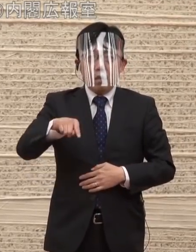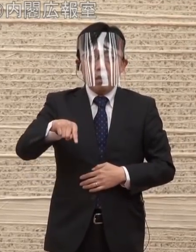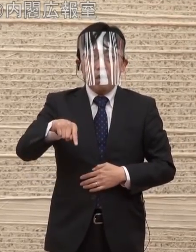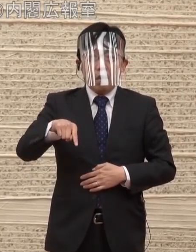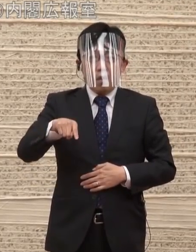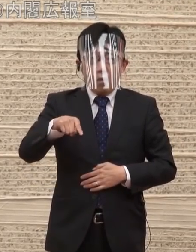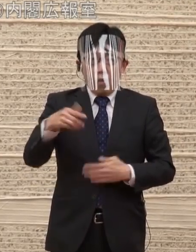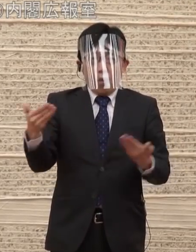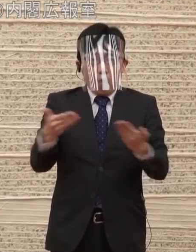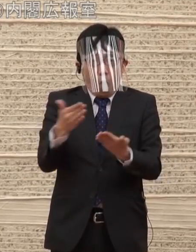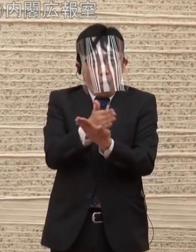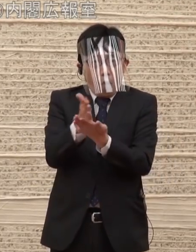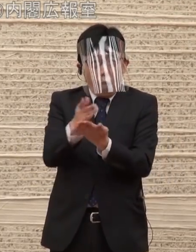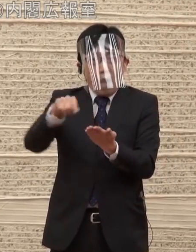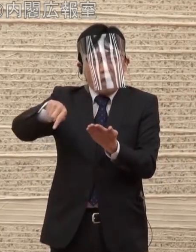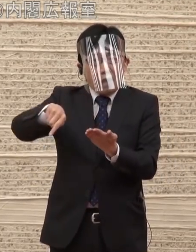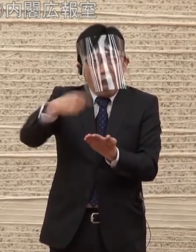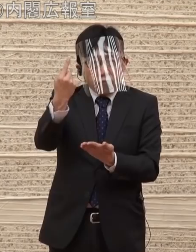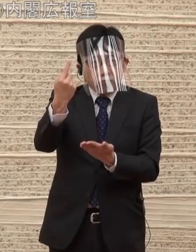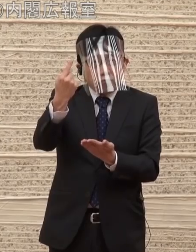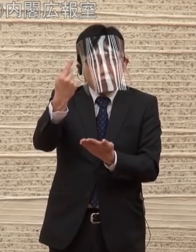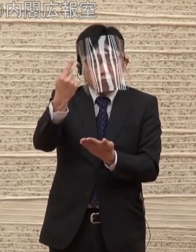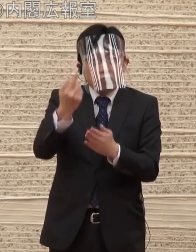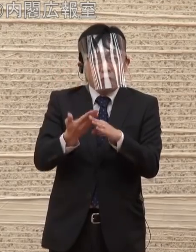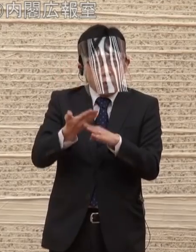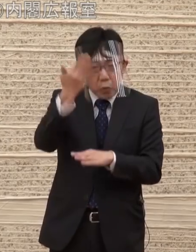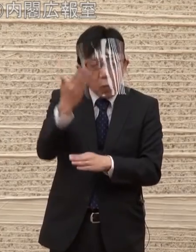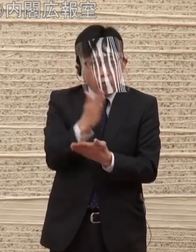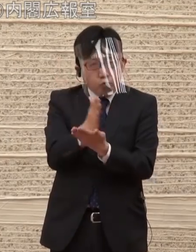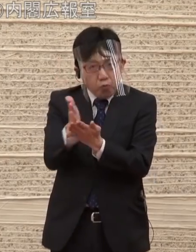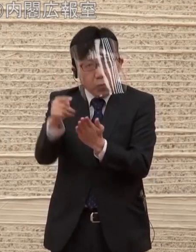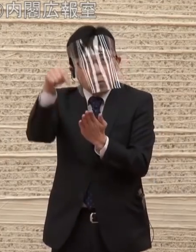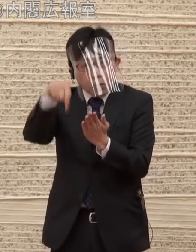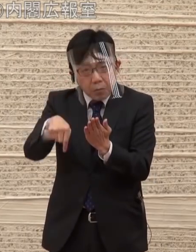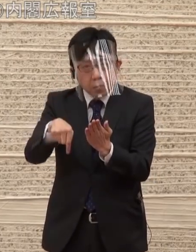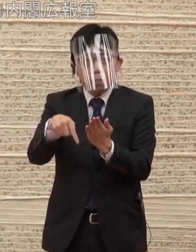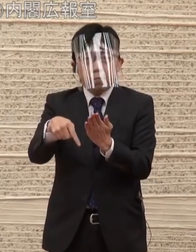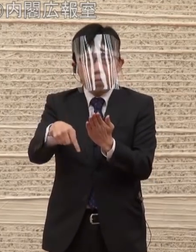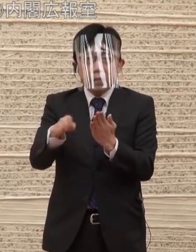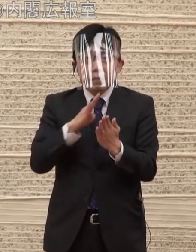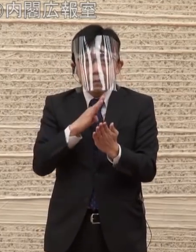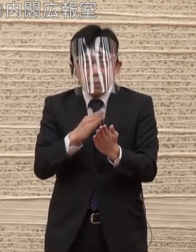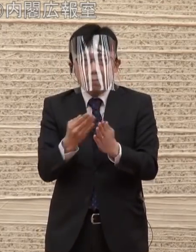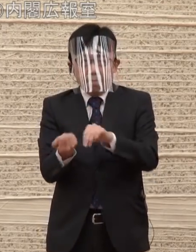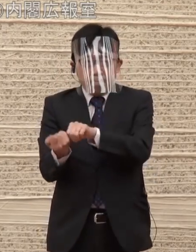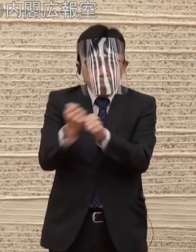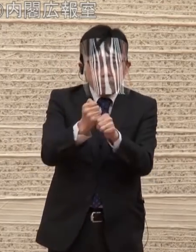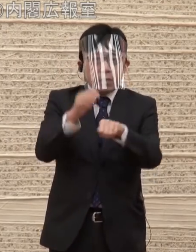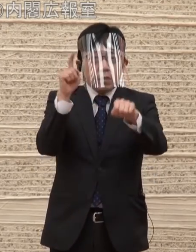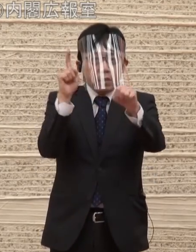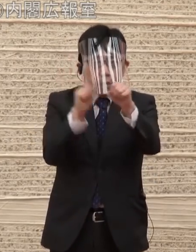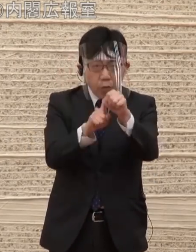感染防止対策ガイドラインは上活動を本格的に再開し